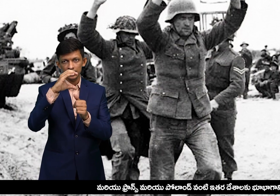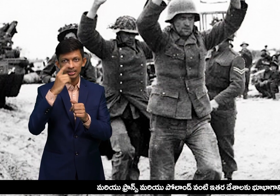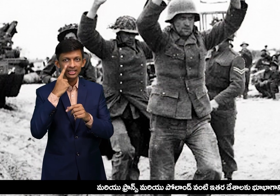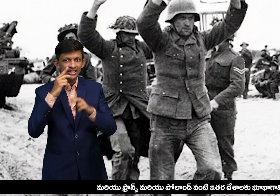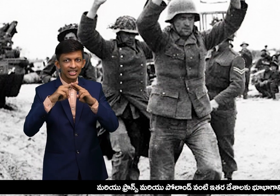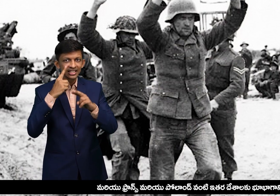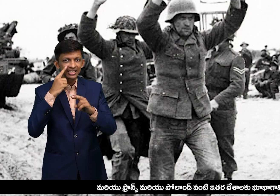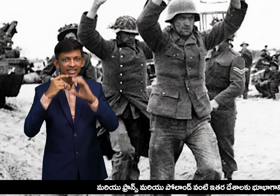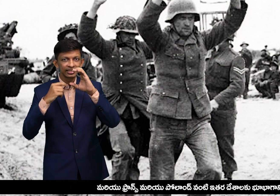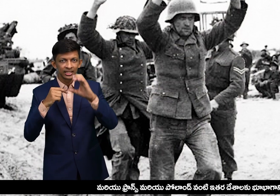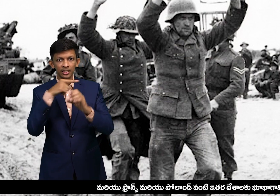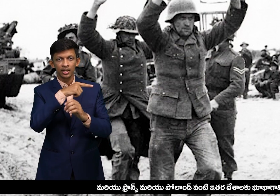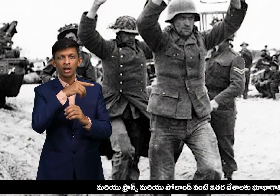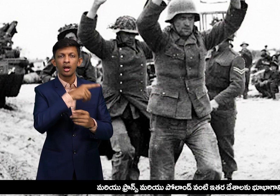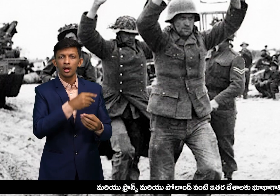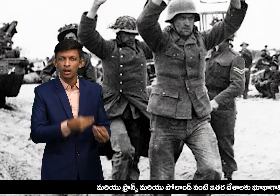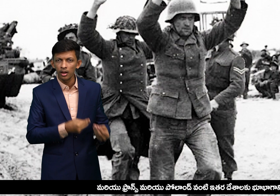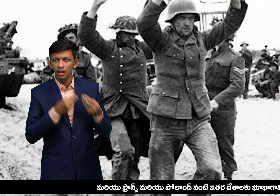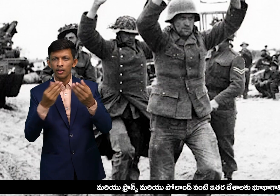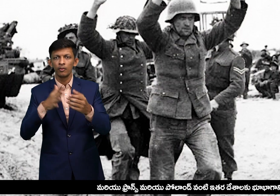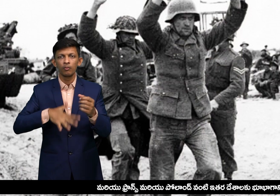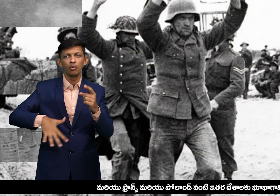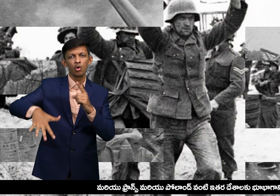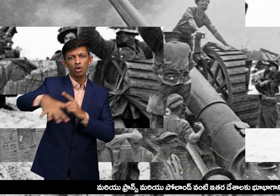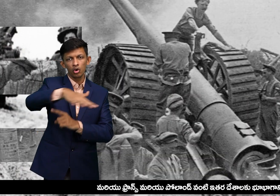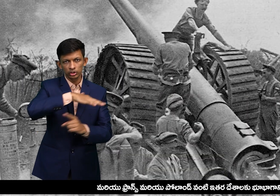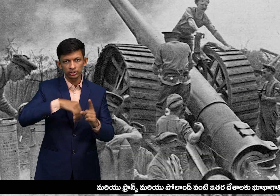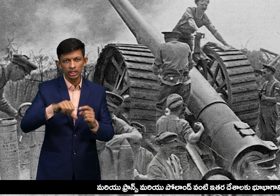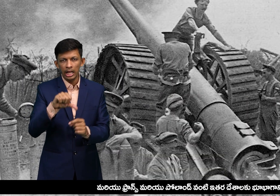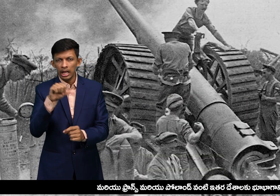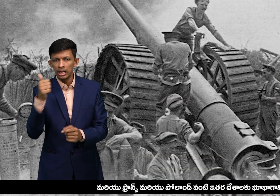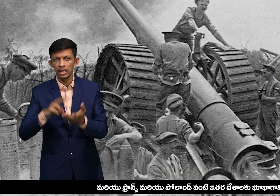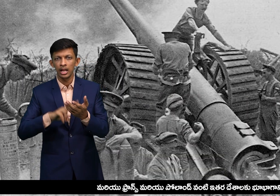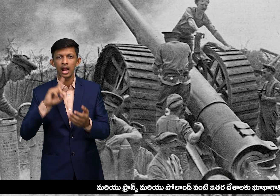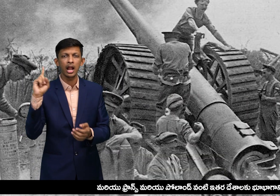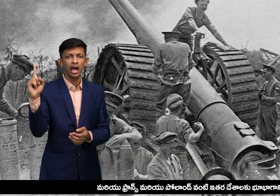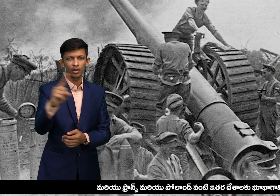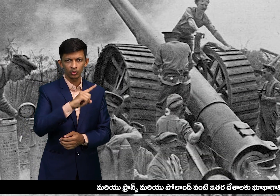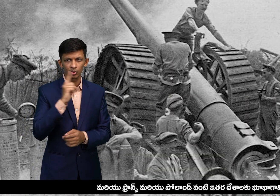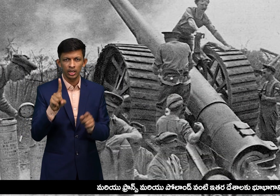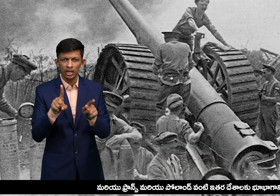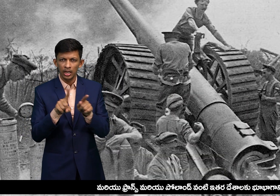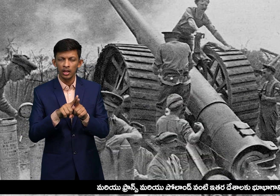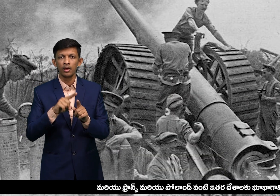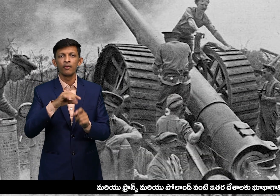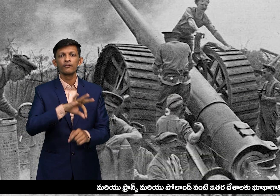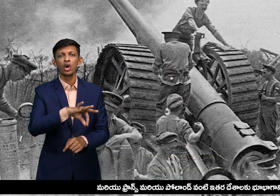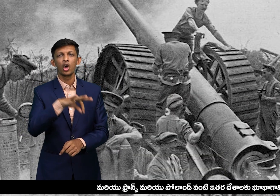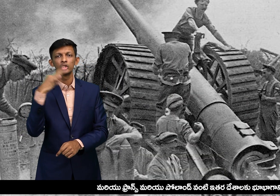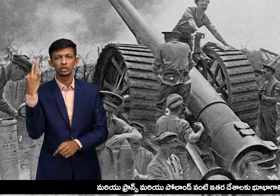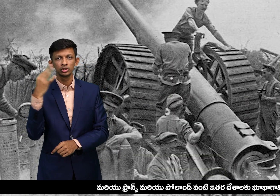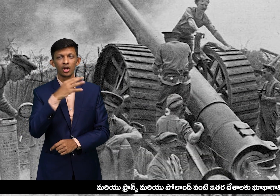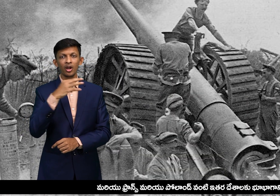మరియు ఫ్రాన్స్ మరియు పోలాండ్ వంటి ఇతర దేశాలకు భూభాగాన్ని ఇవ్వండి.